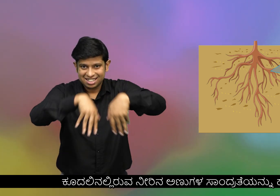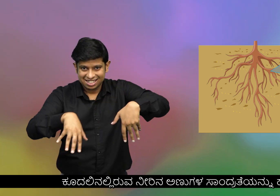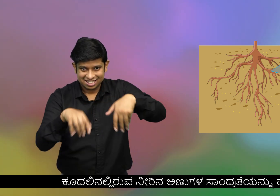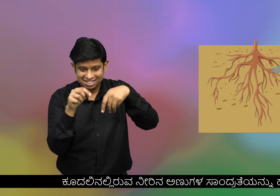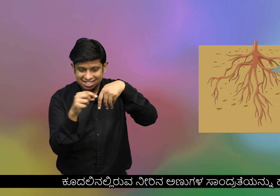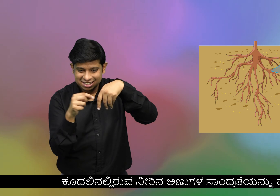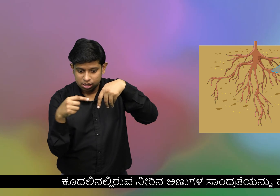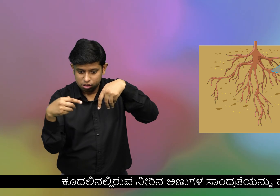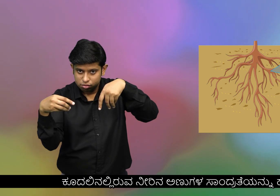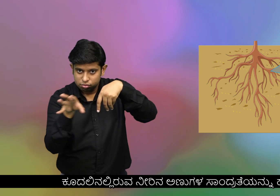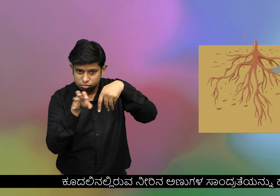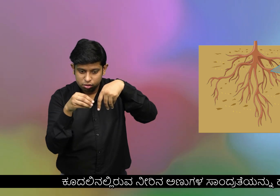ಹೆಚ್ಚಿಸುತ್ತದೆ.